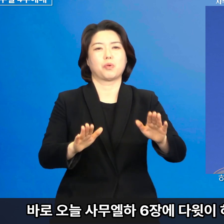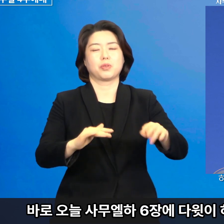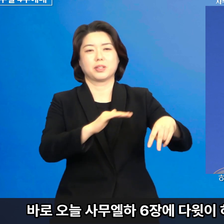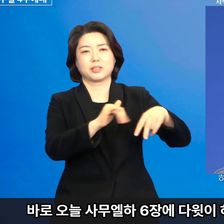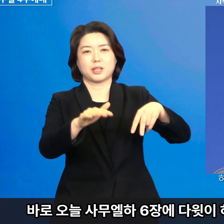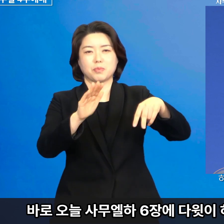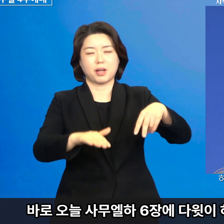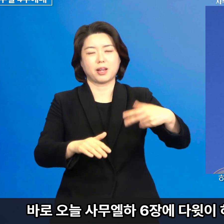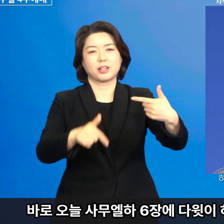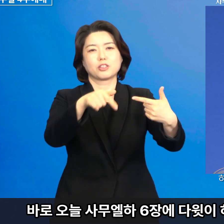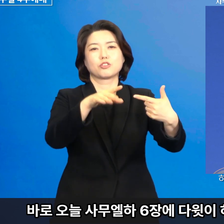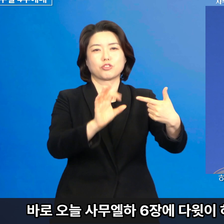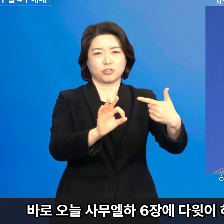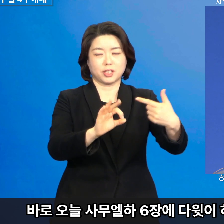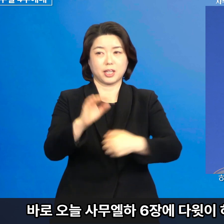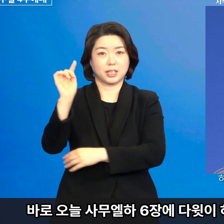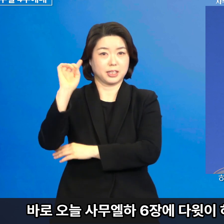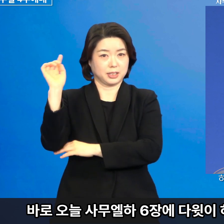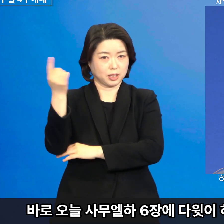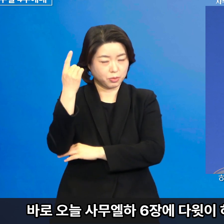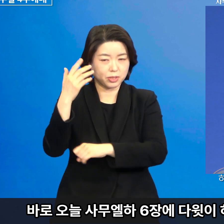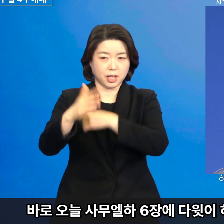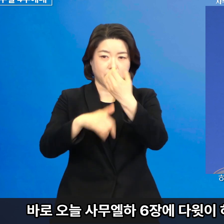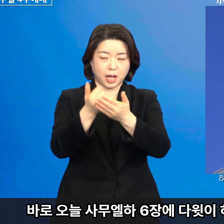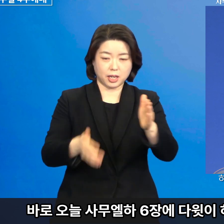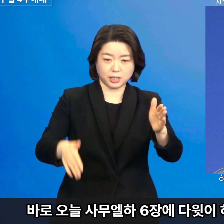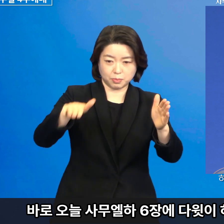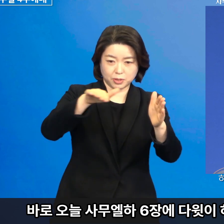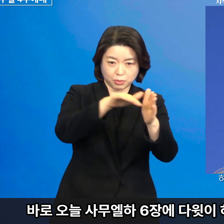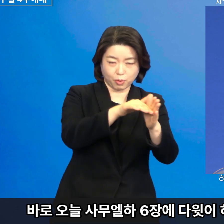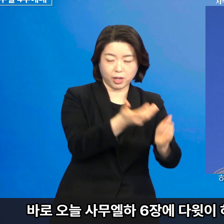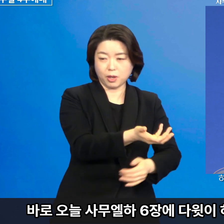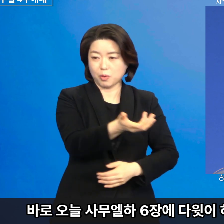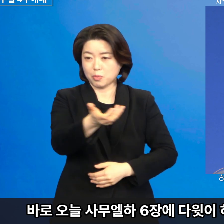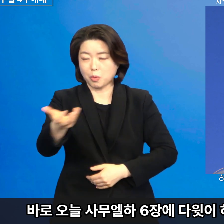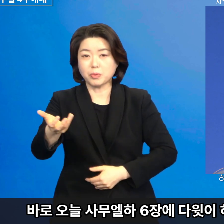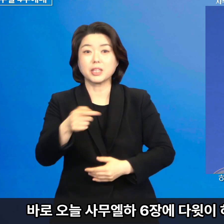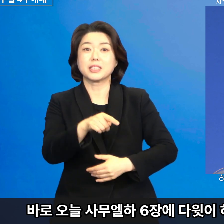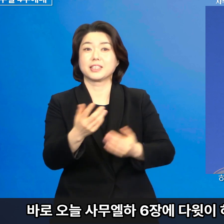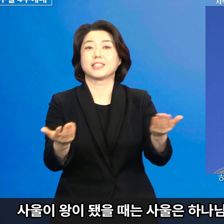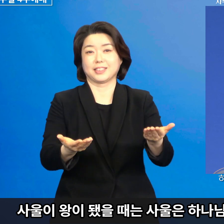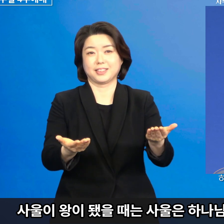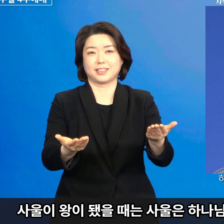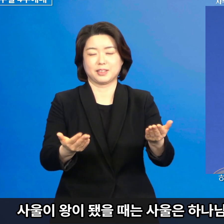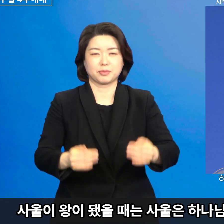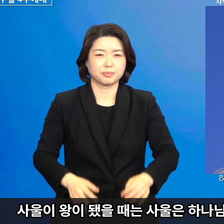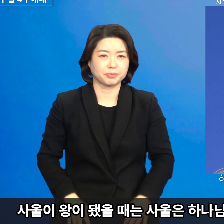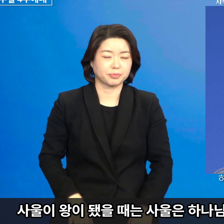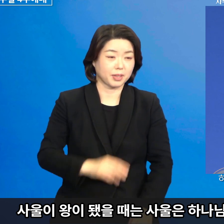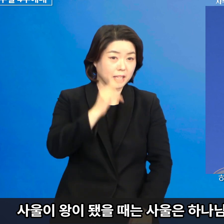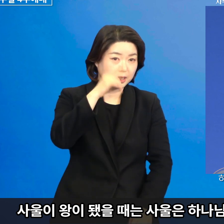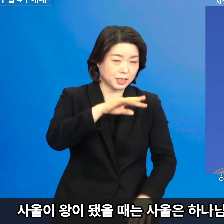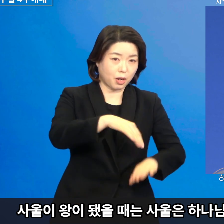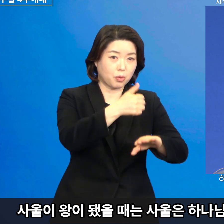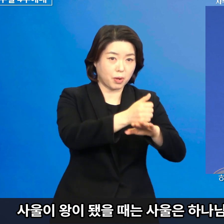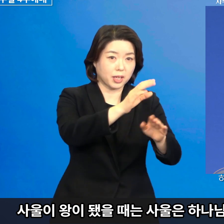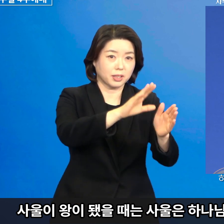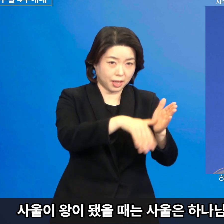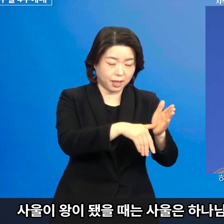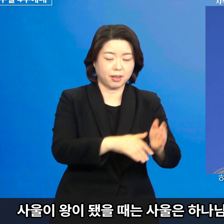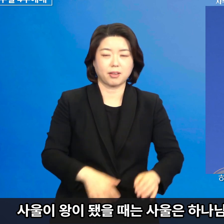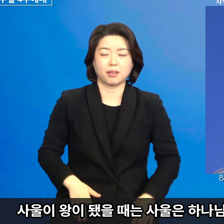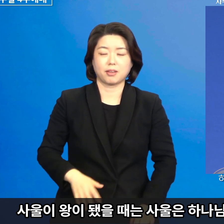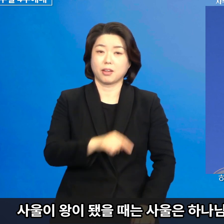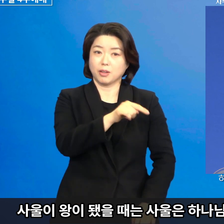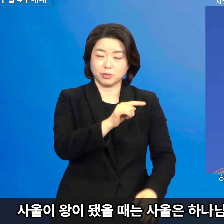사무엘하 6장에 다윗이 하나님의 궤를 옮기는 사건입니다. 사울이 왕이 됐을 때는 사울은